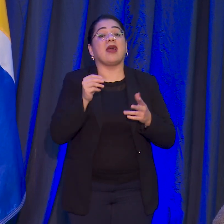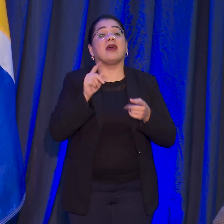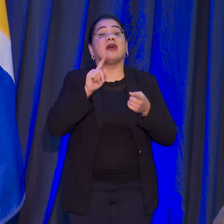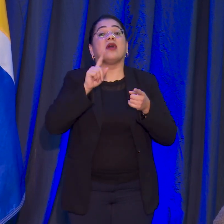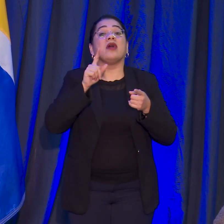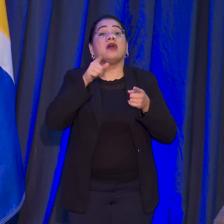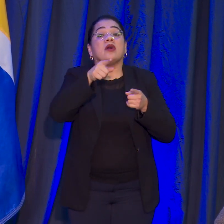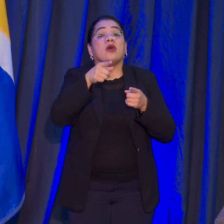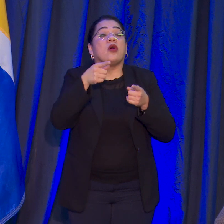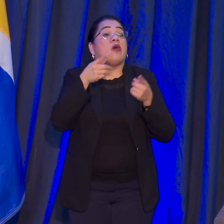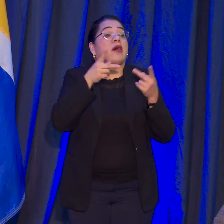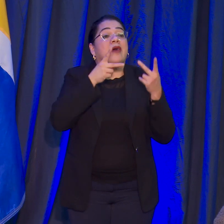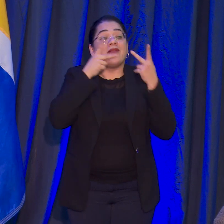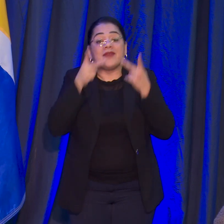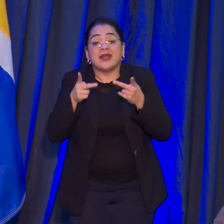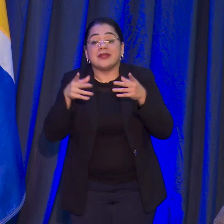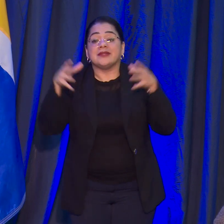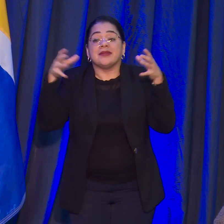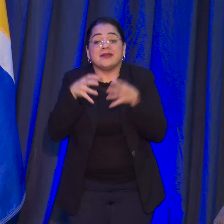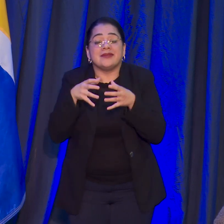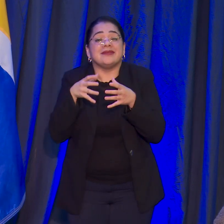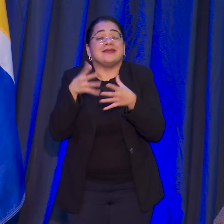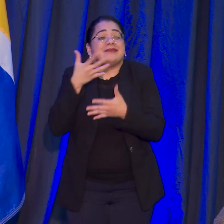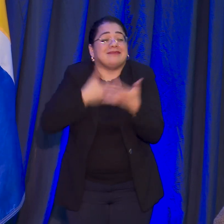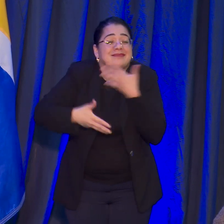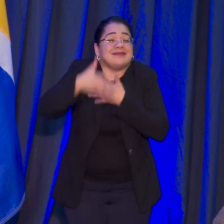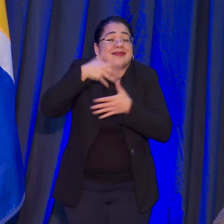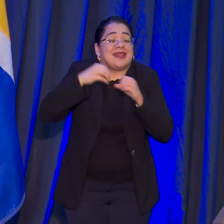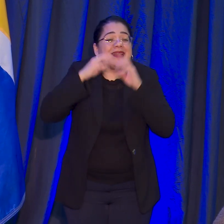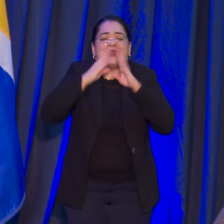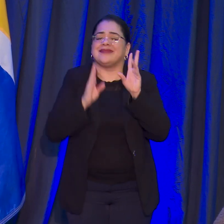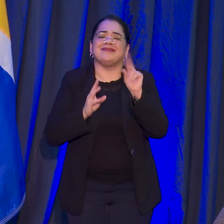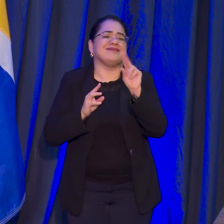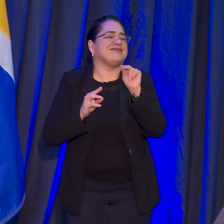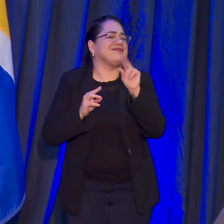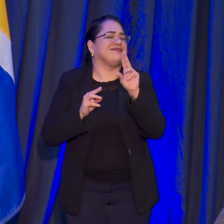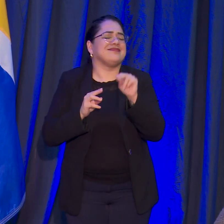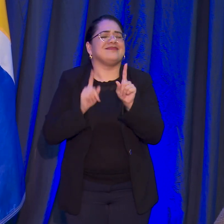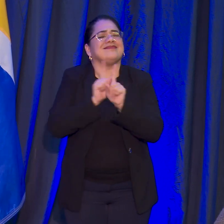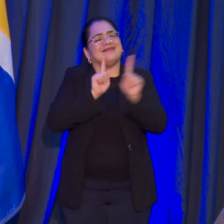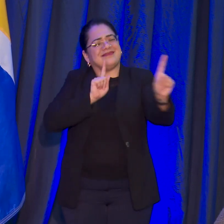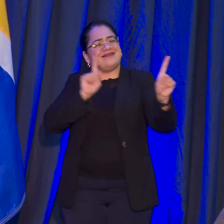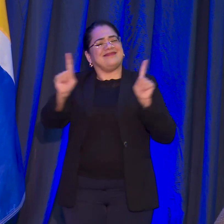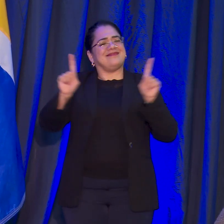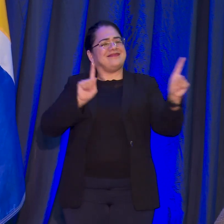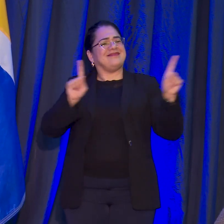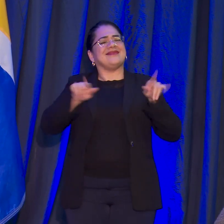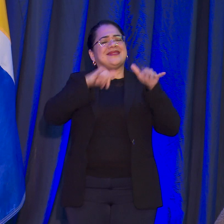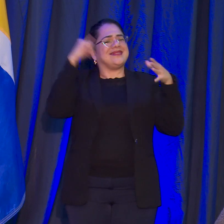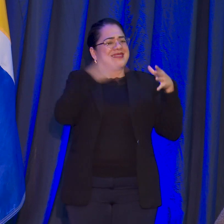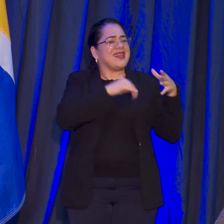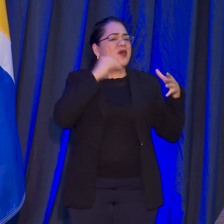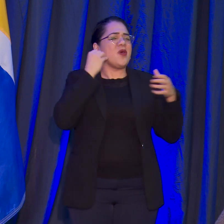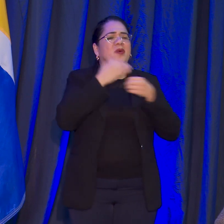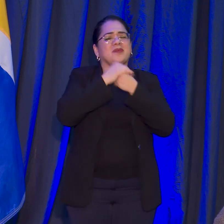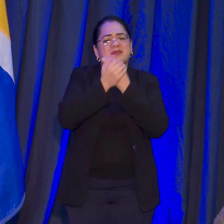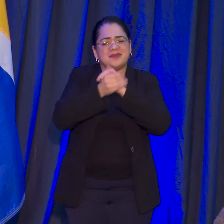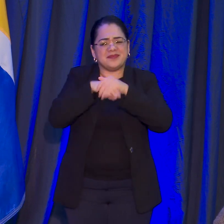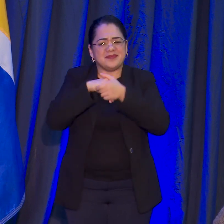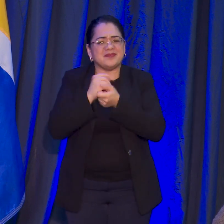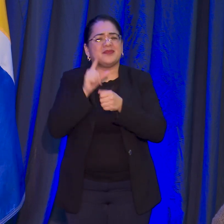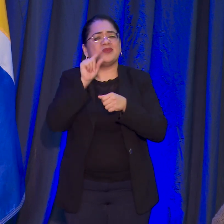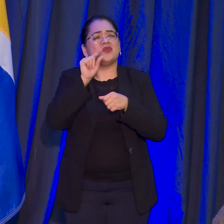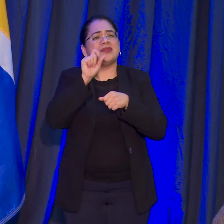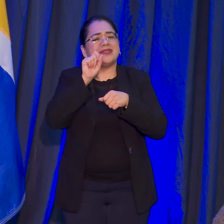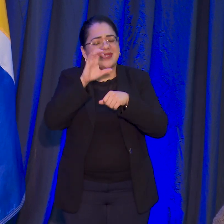que mantenerse en su casa, practicar higiene, lavarse las manos para asegurarnos de que no contractan el